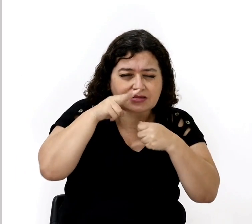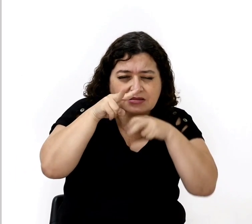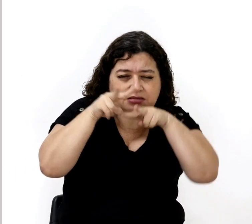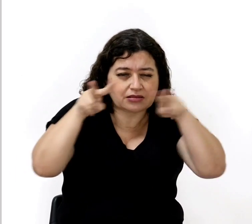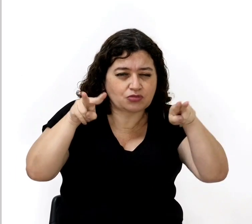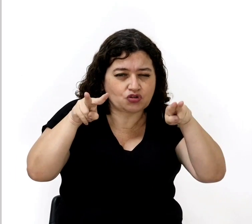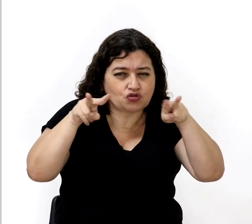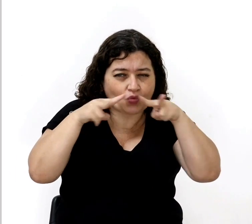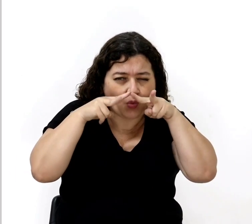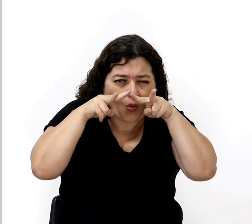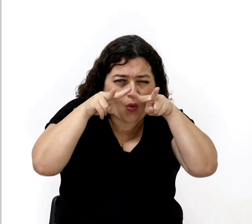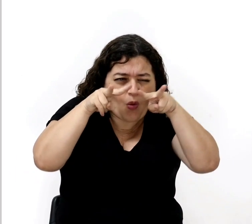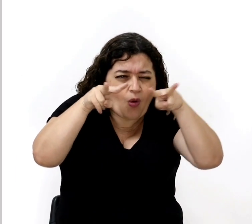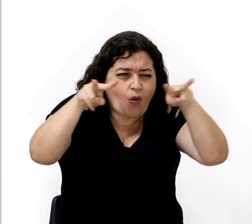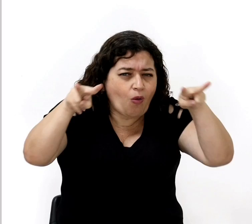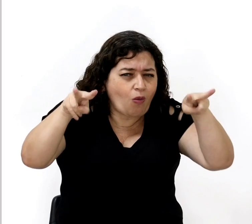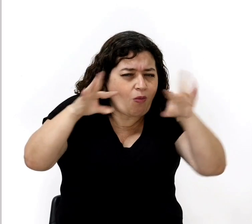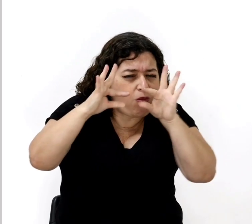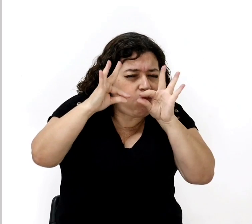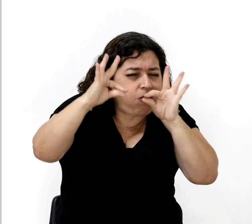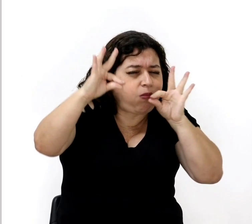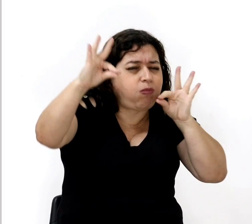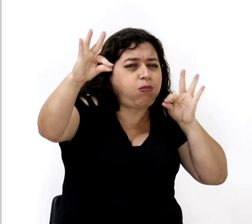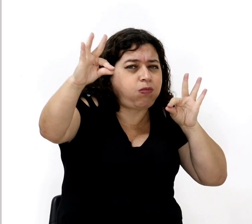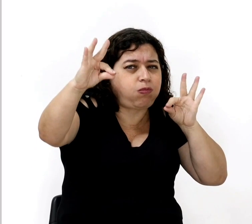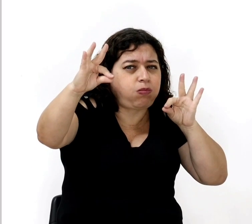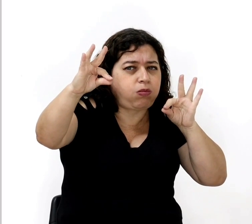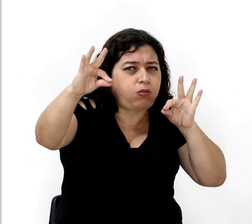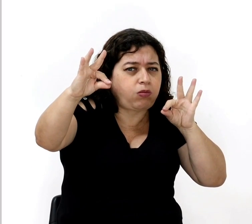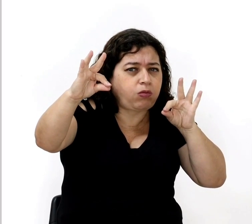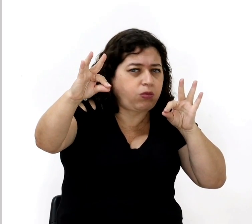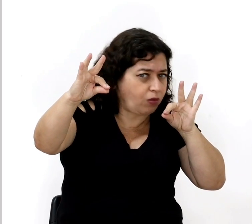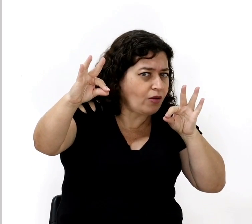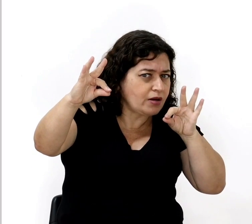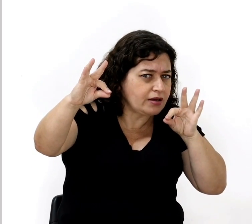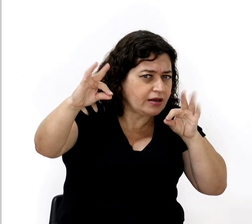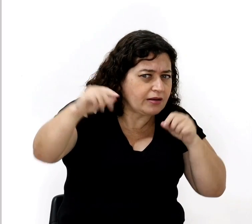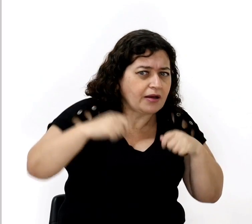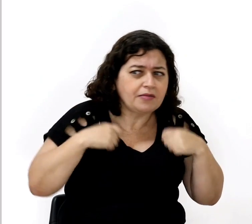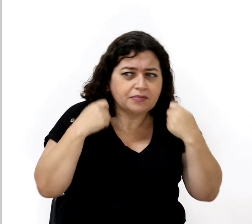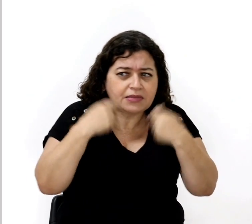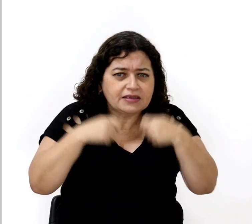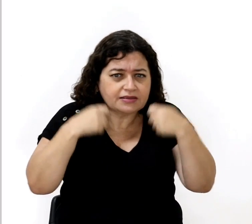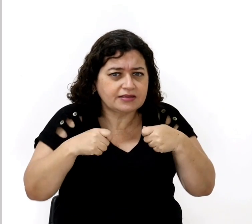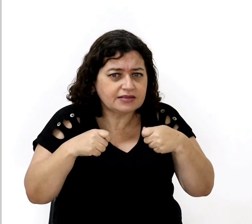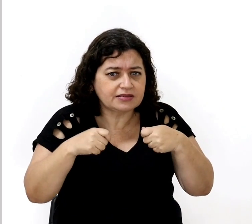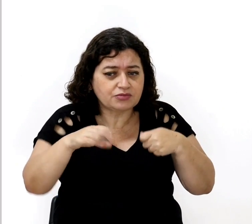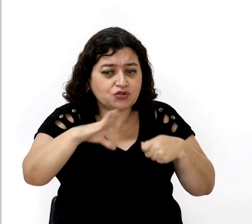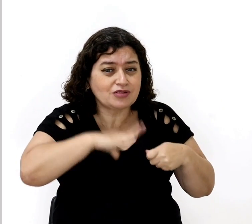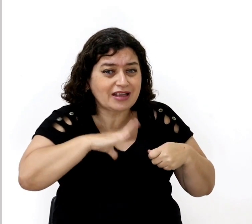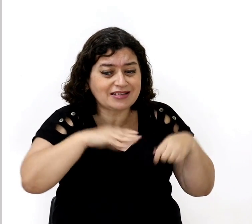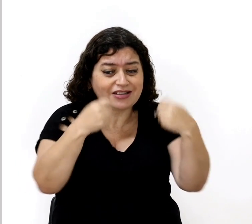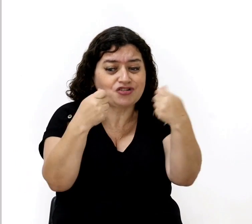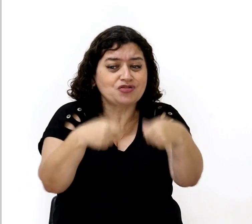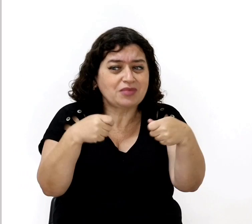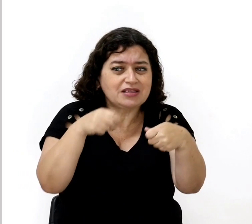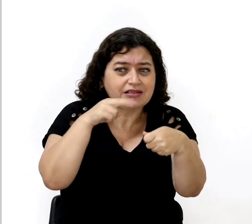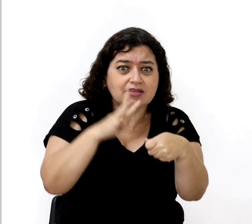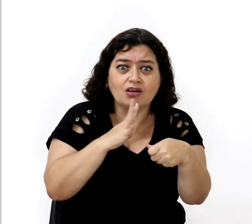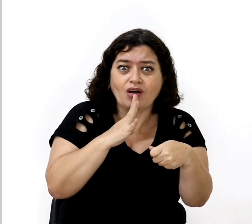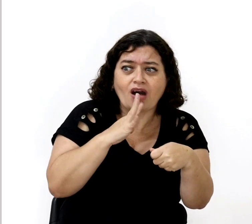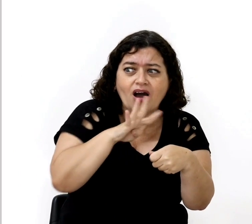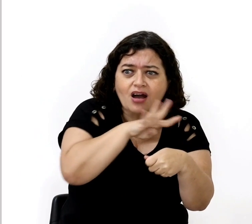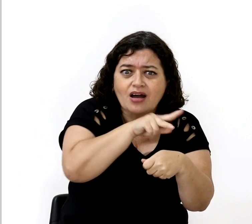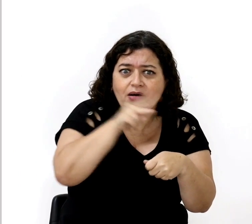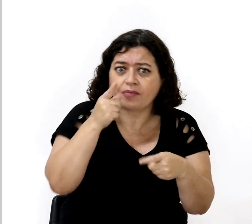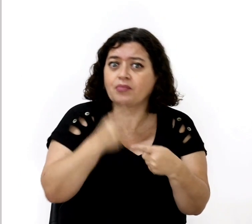olhar mais amplo, de um olhar mais antenado às necessidades da cidade.